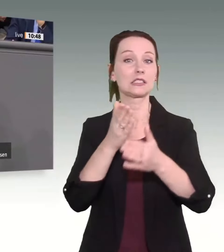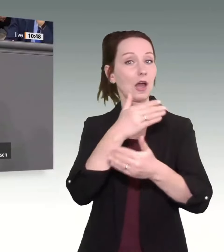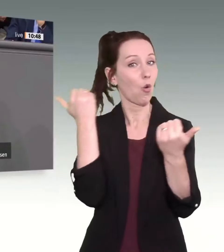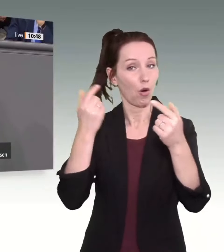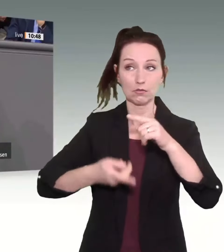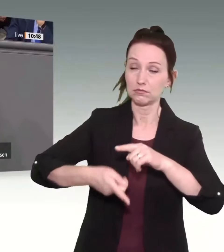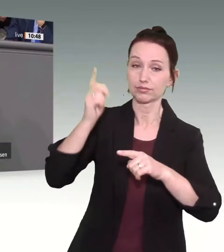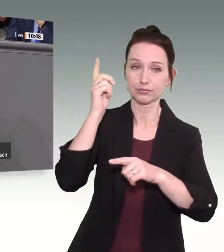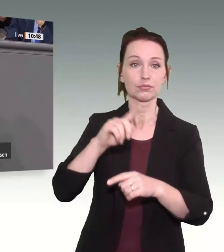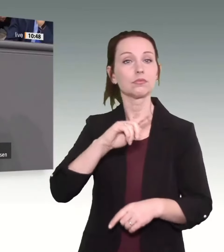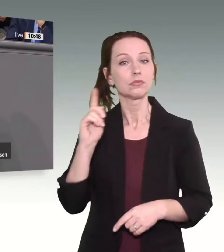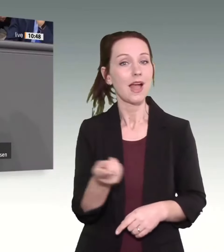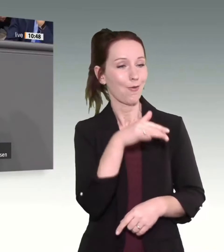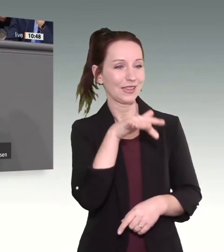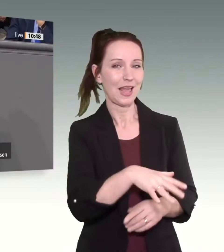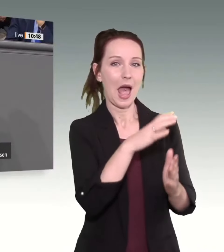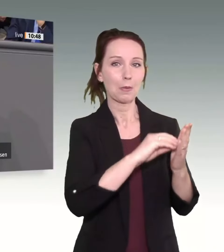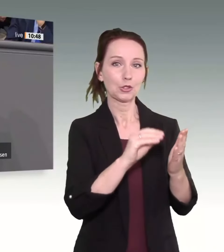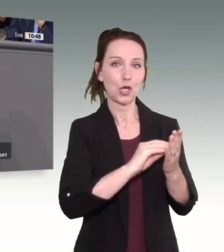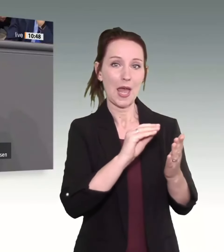Abschreibungsmöglichkeiten.